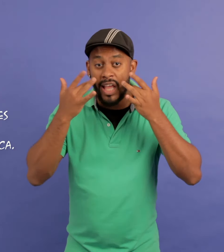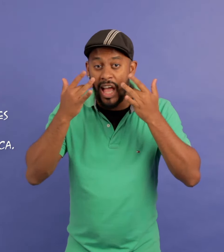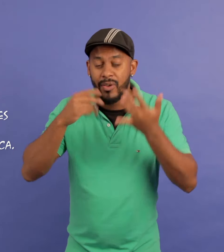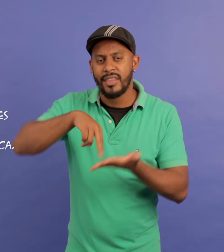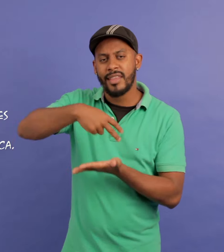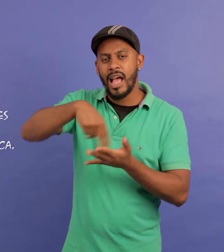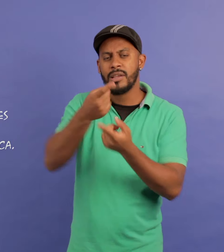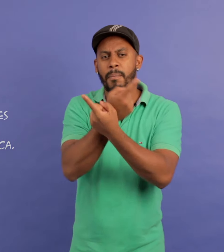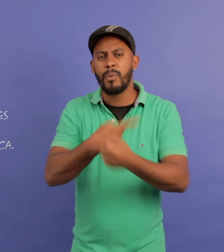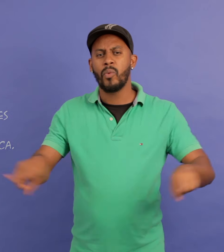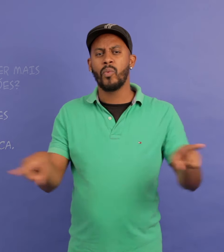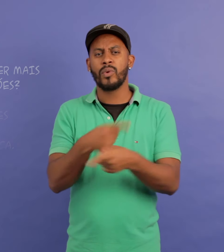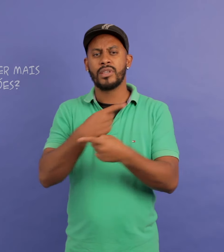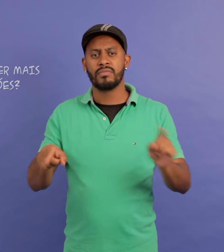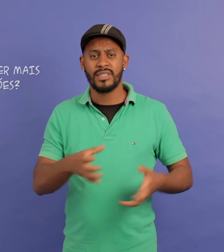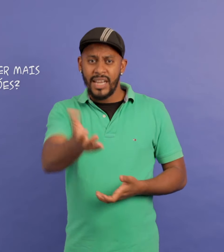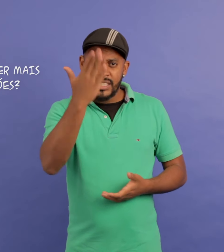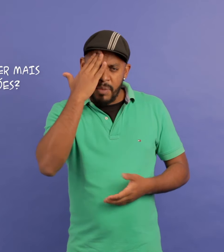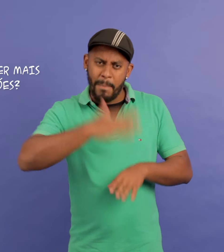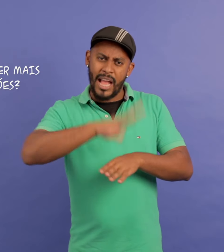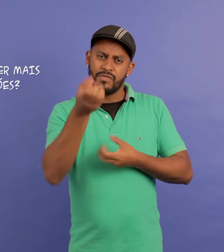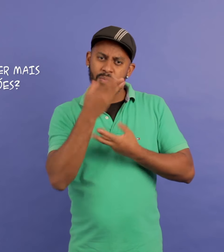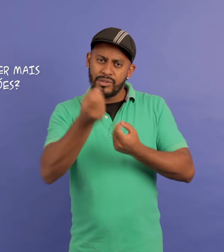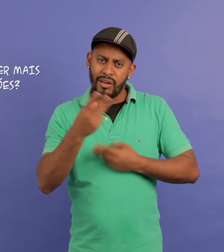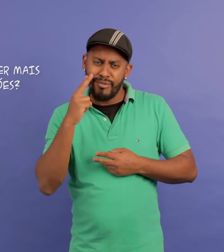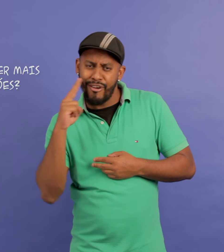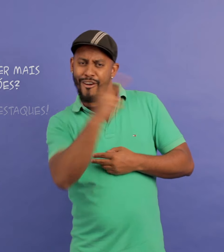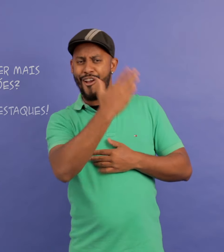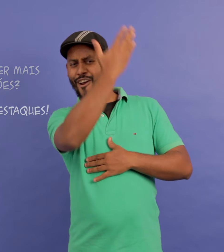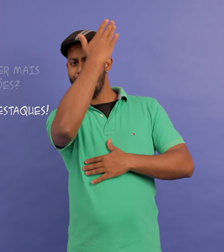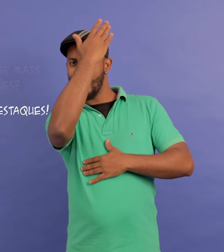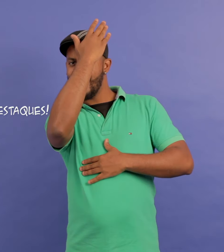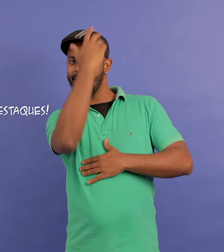Você quer saber mais informações? Veja alguns destaques.